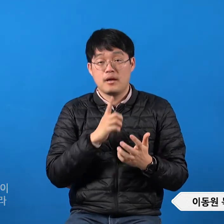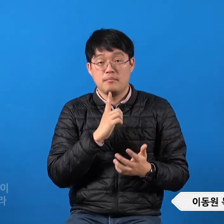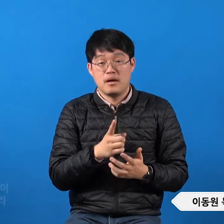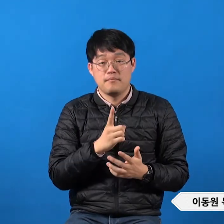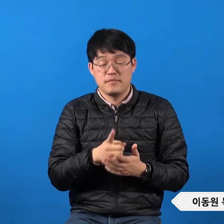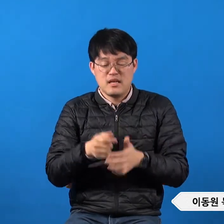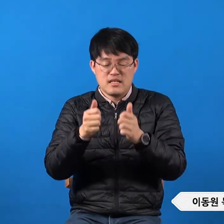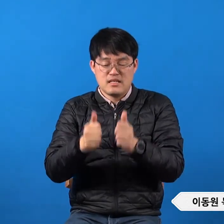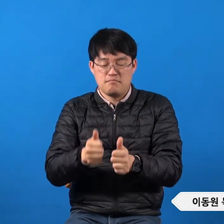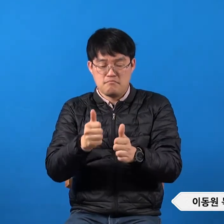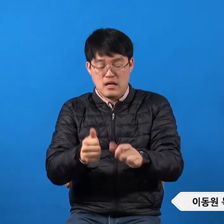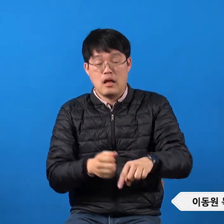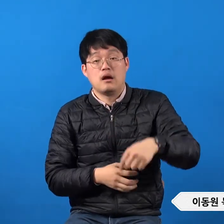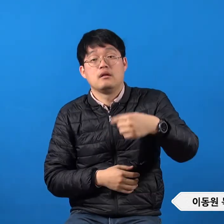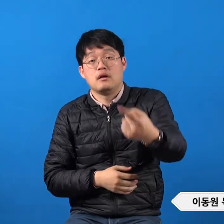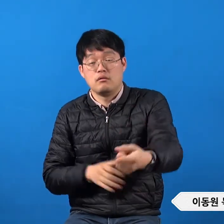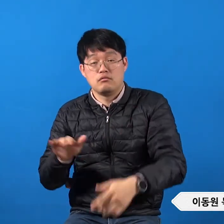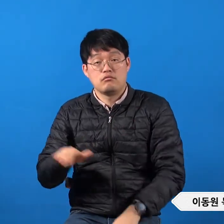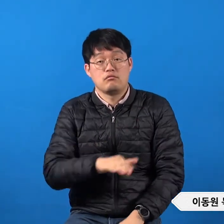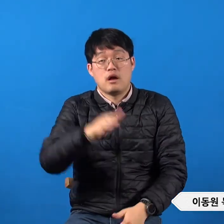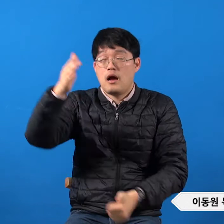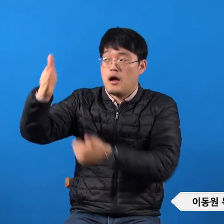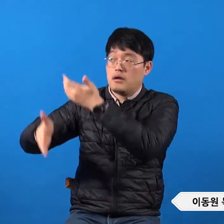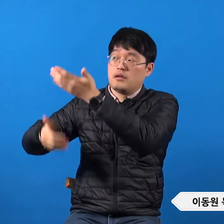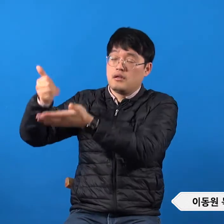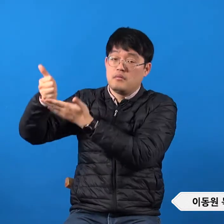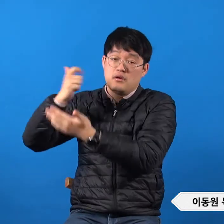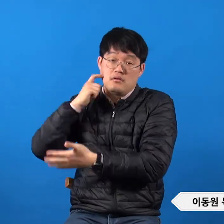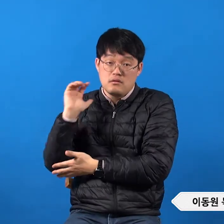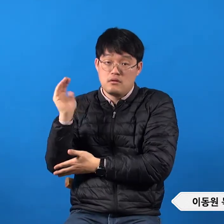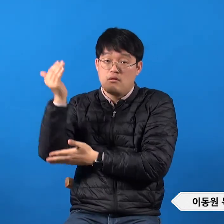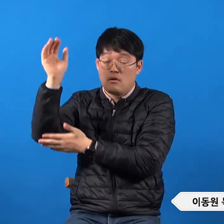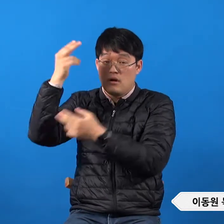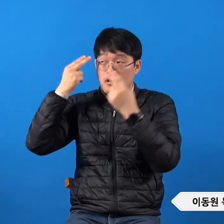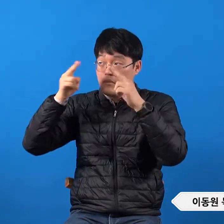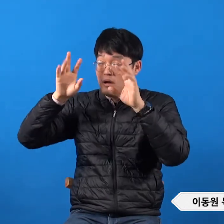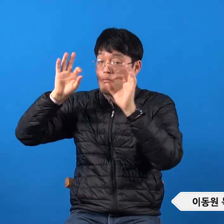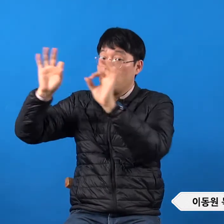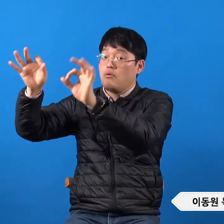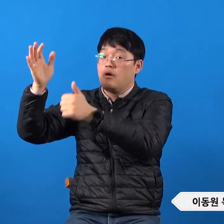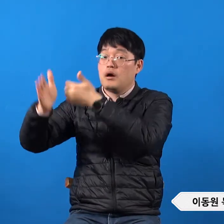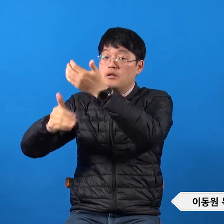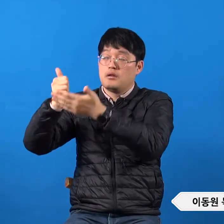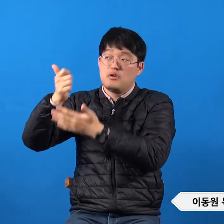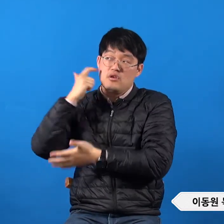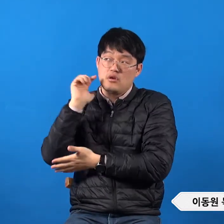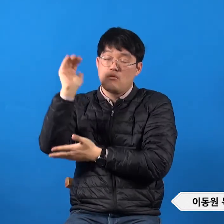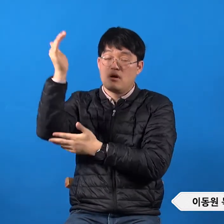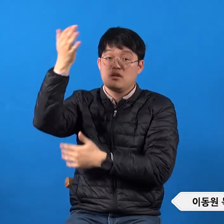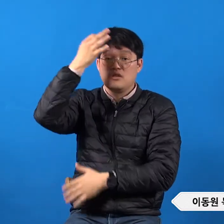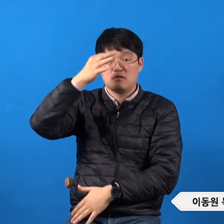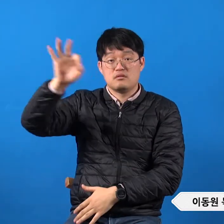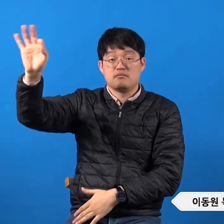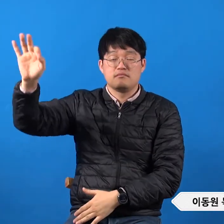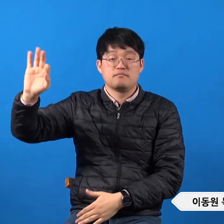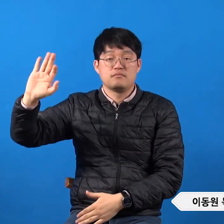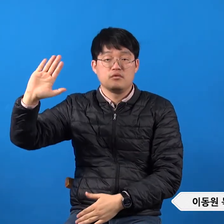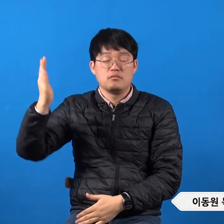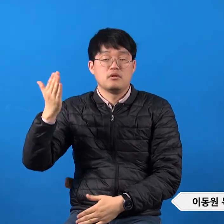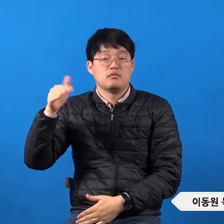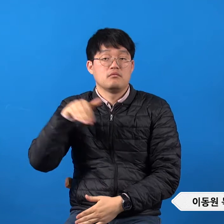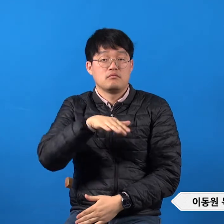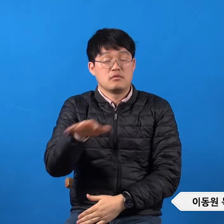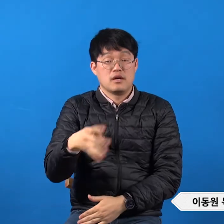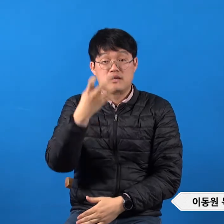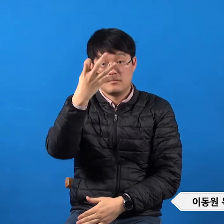자, 심판 건너편에서 우리는 하나님의 영광을 바라보고 그 영광을 인정할 줄 알아야 한다는 것입니다. 근데